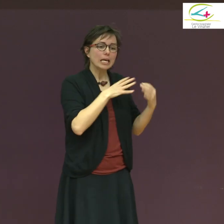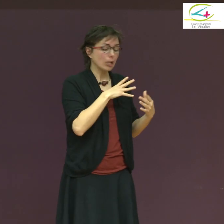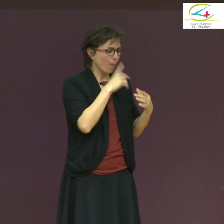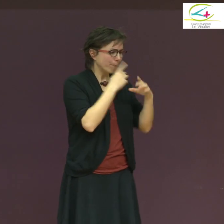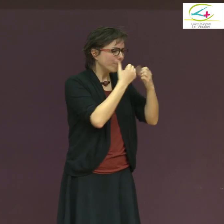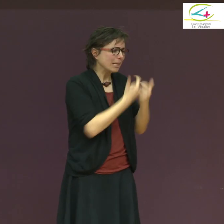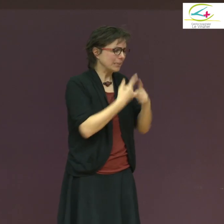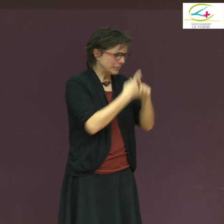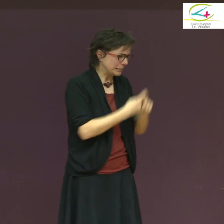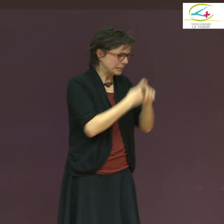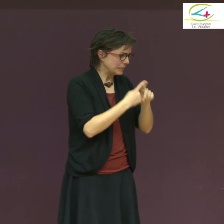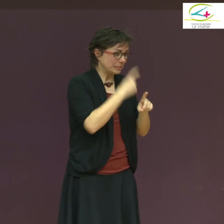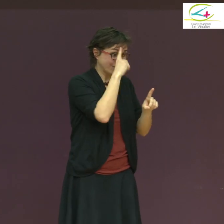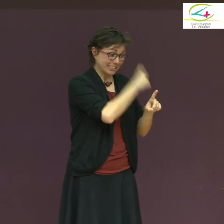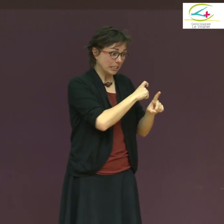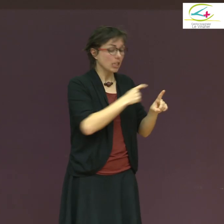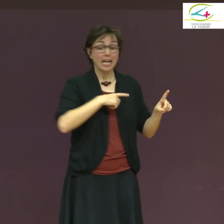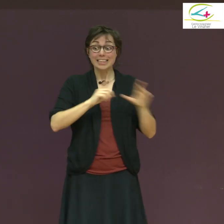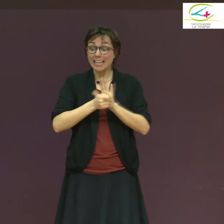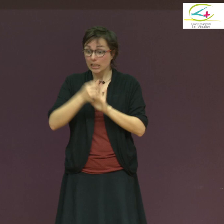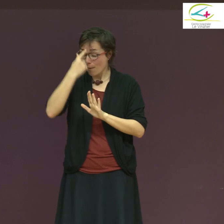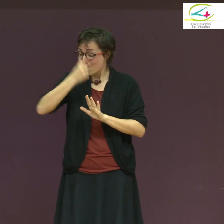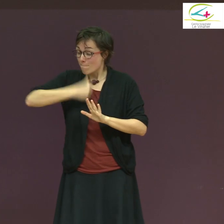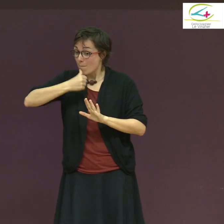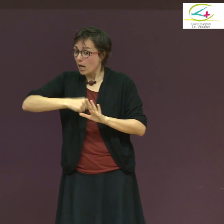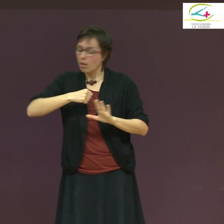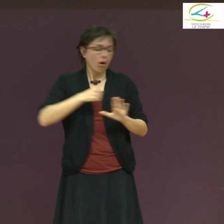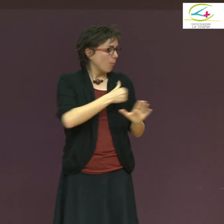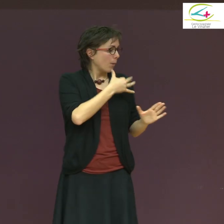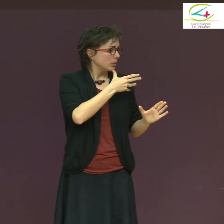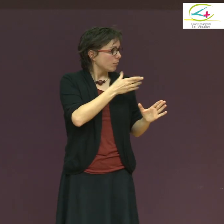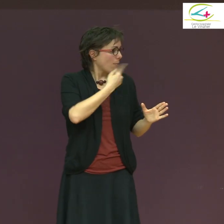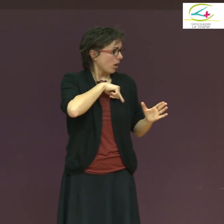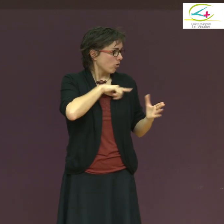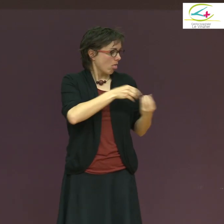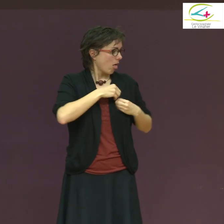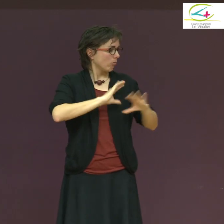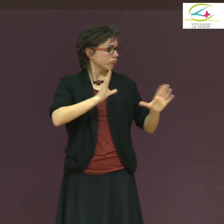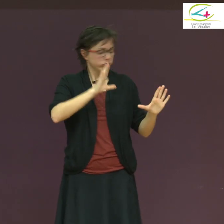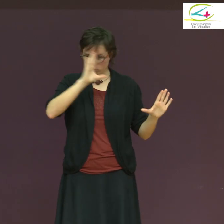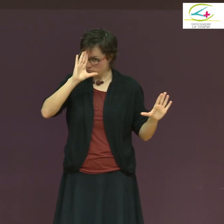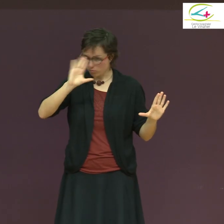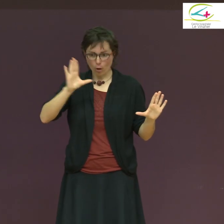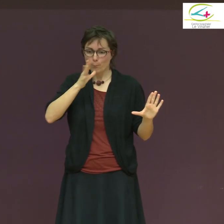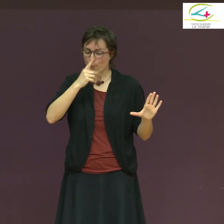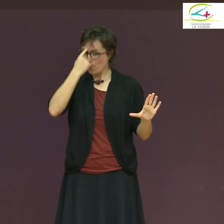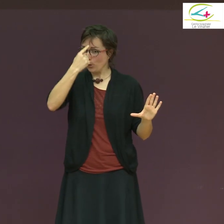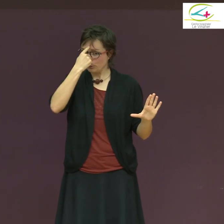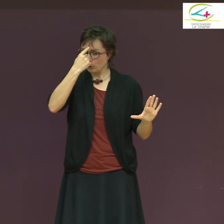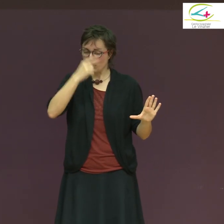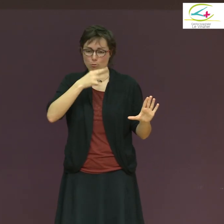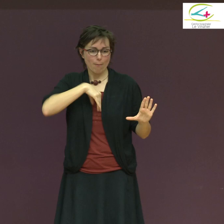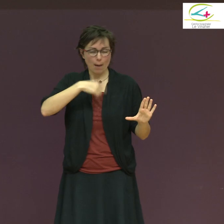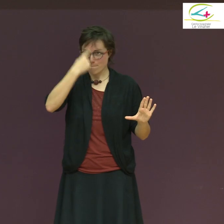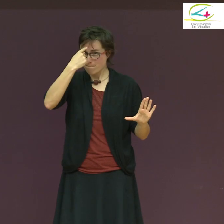vous y arriviez. Et bien, c'est la même chose. Et déjà, d'avoir cet effet anxiolytique par la libération de la parole, ça peut permettre de